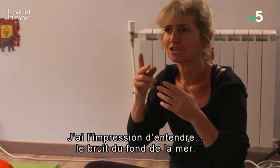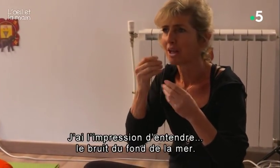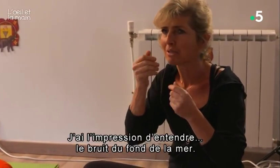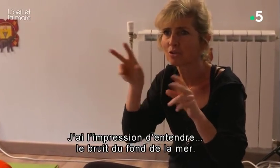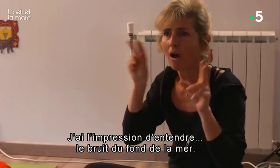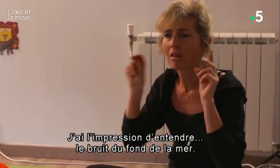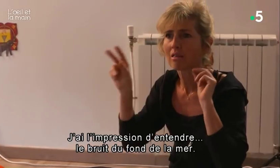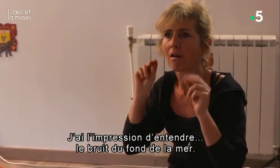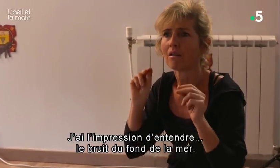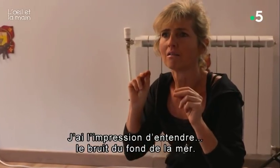J'ai l'impression d'entendre